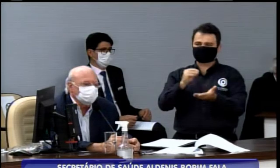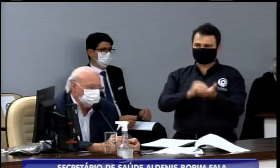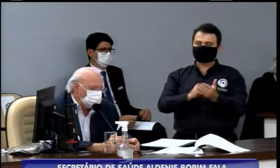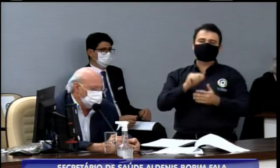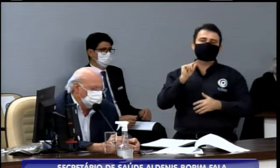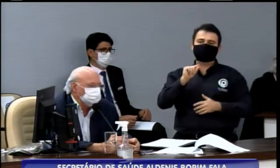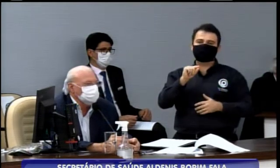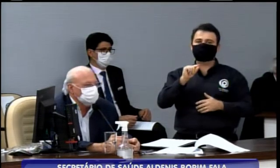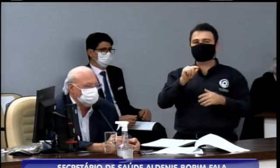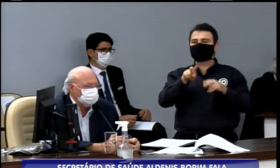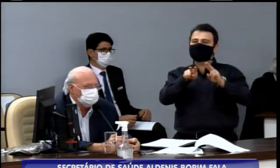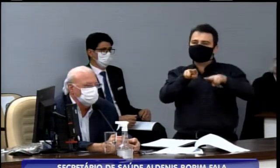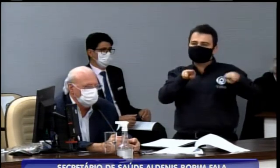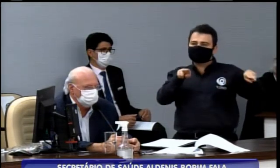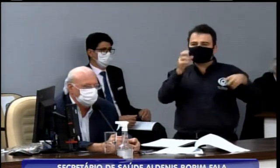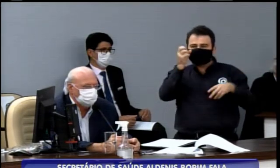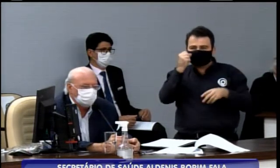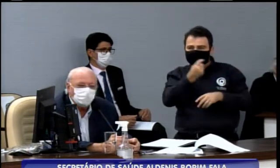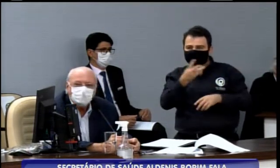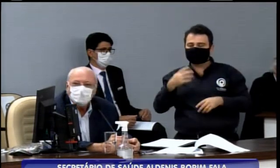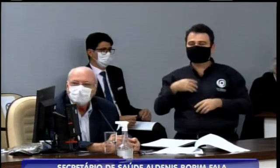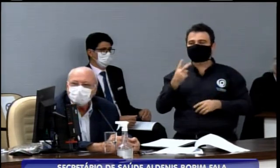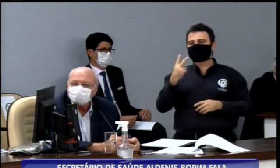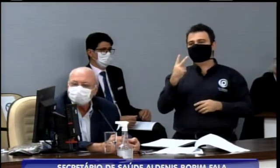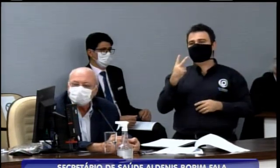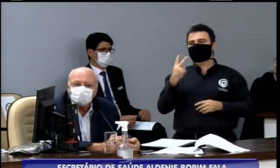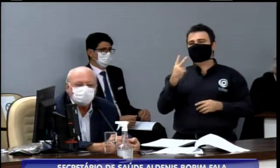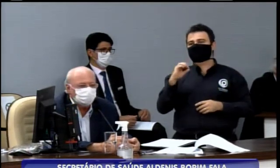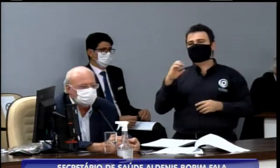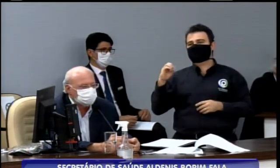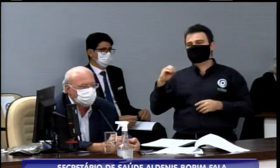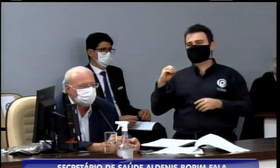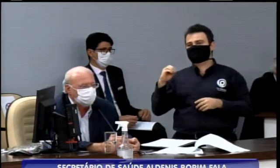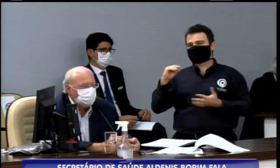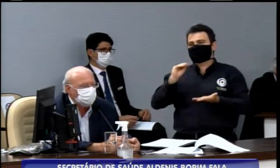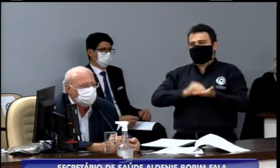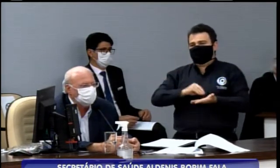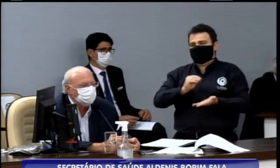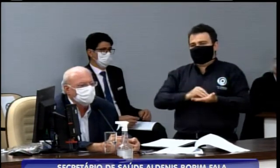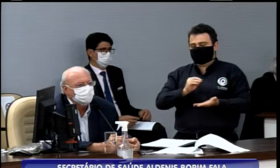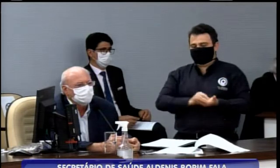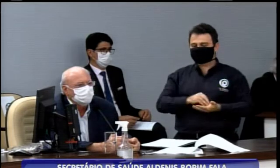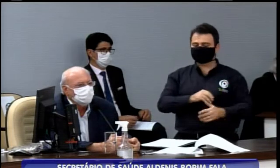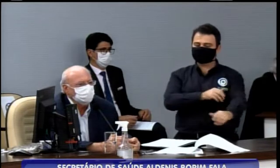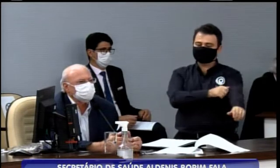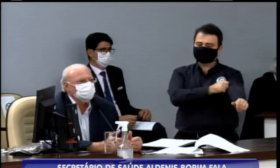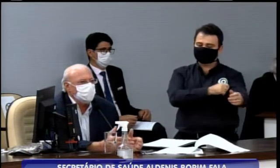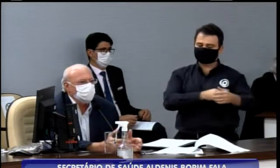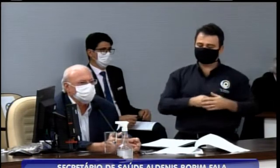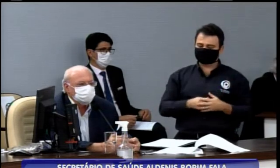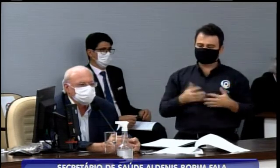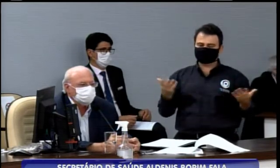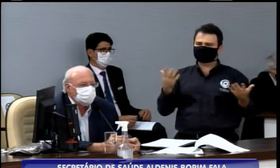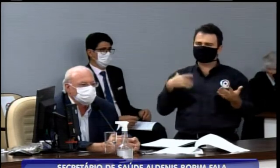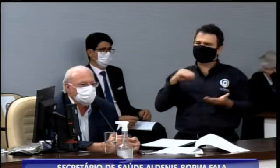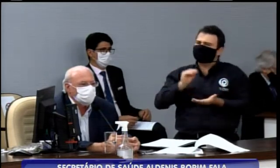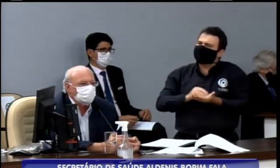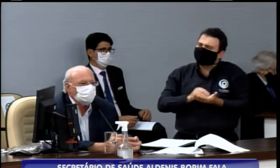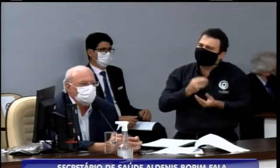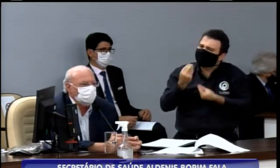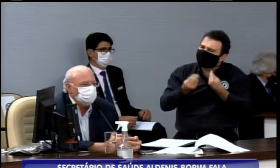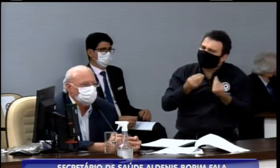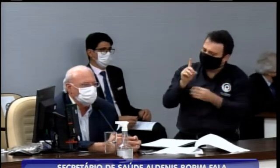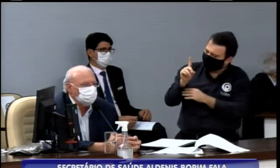de 251 leitos. Isso, como que você fala esse déficit? Esse déficit